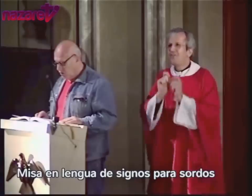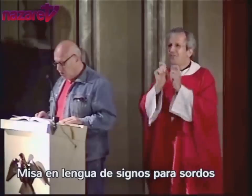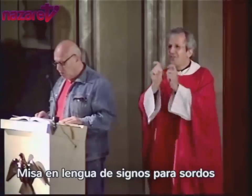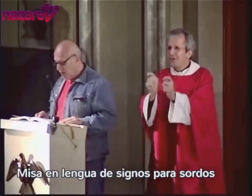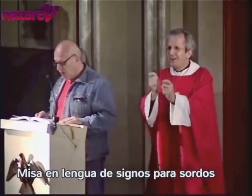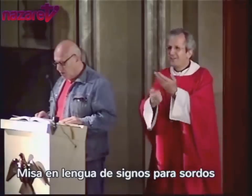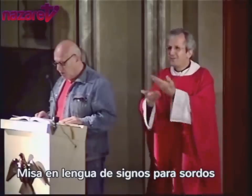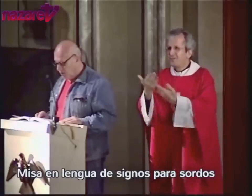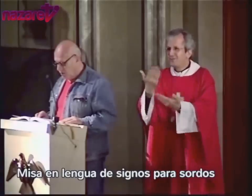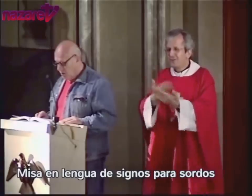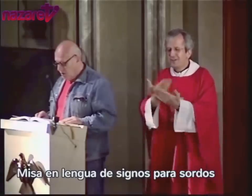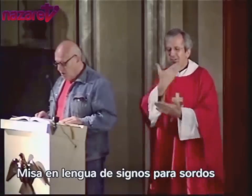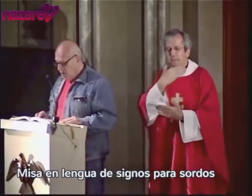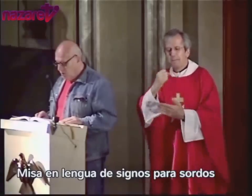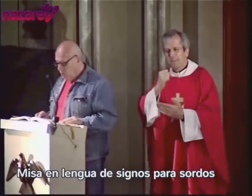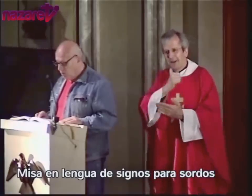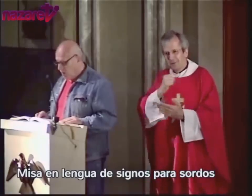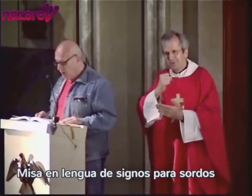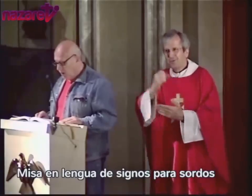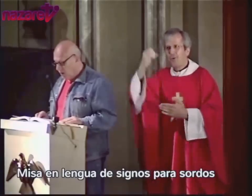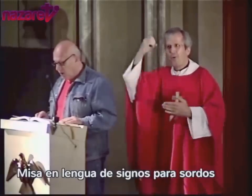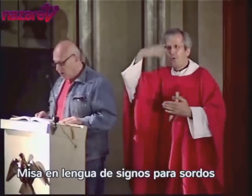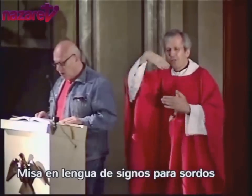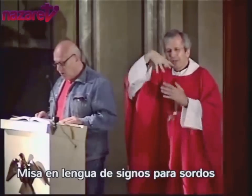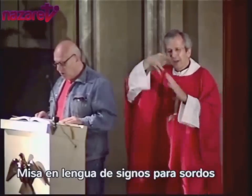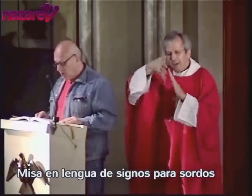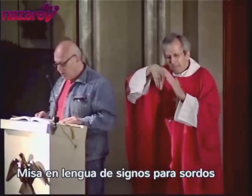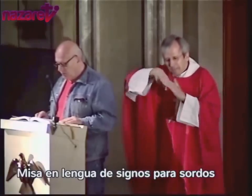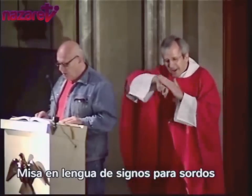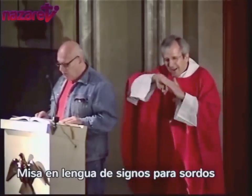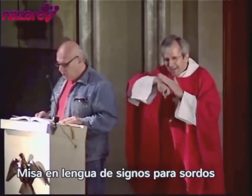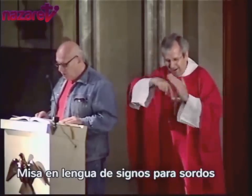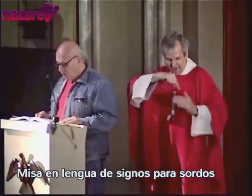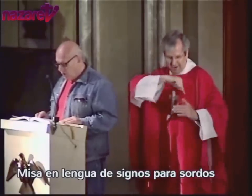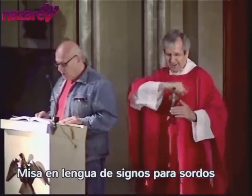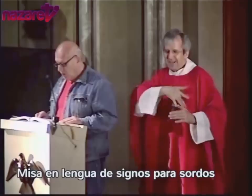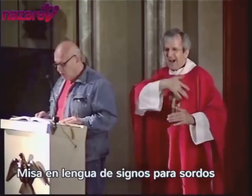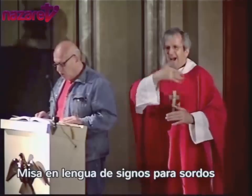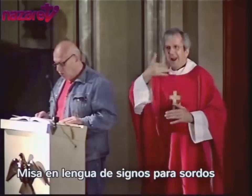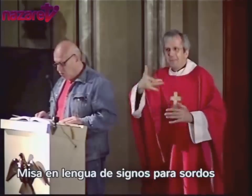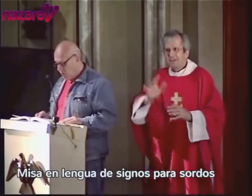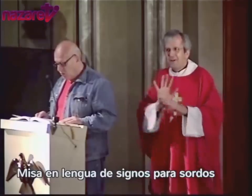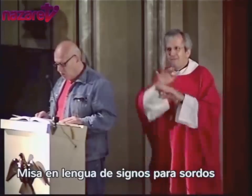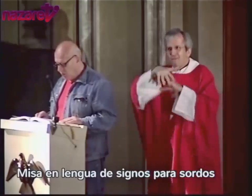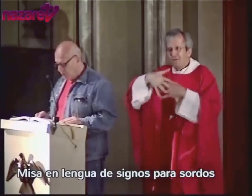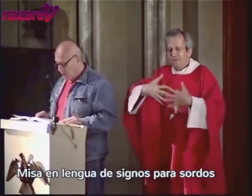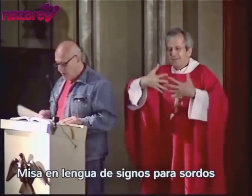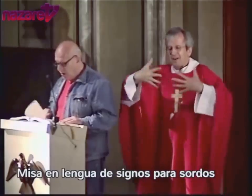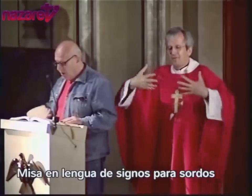tus dones espléndido. Luz que penetra las almas, fuente del mayor